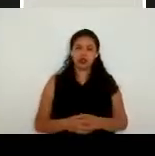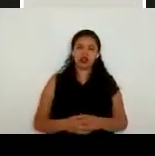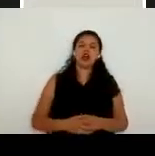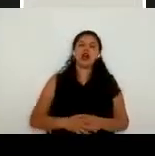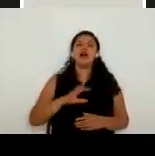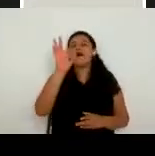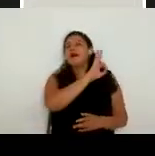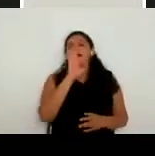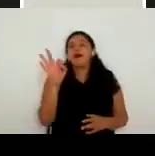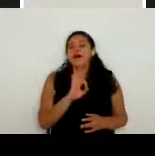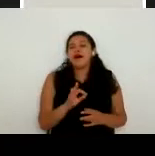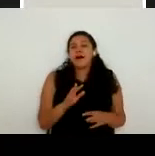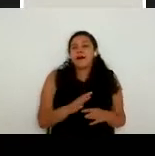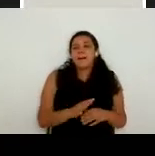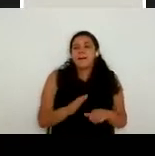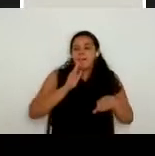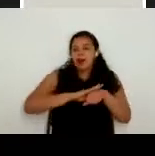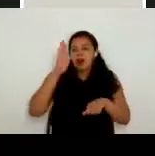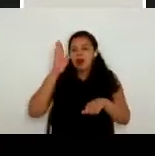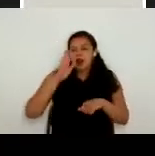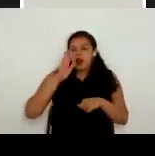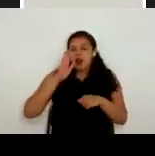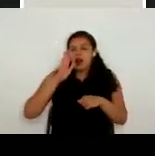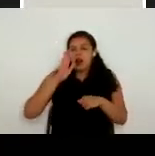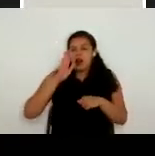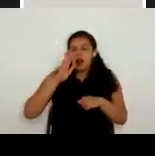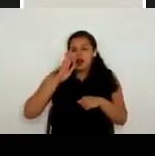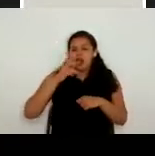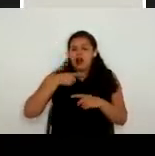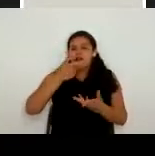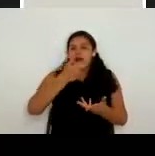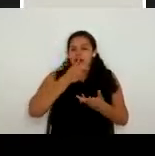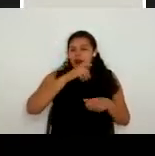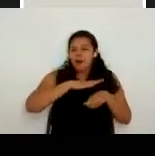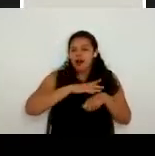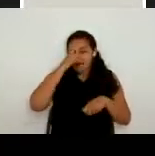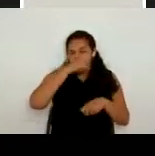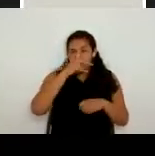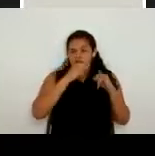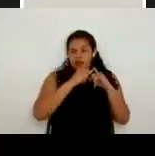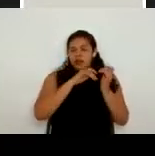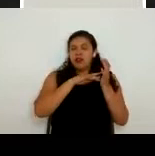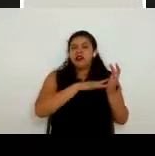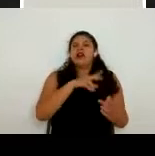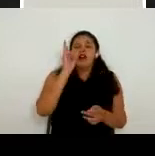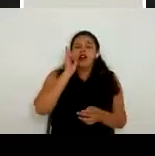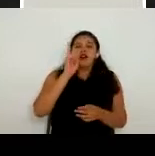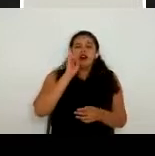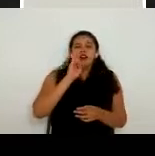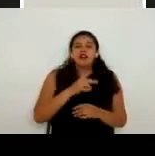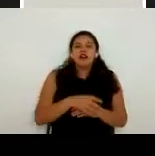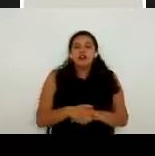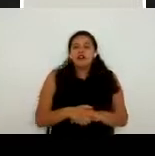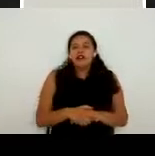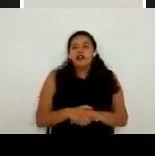una mayor cantidad de ingreso para la institución y vemos el número d el